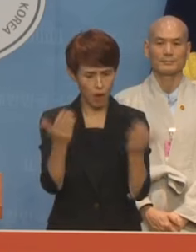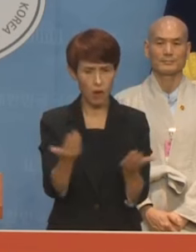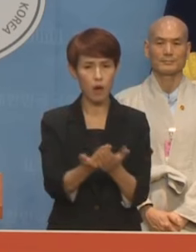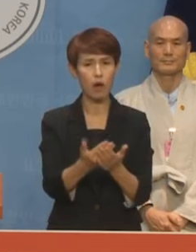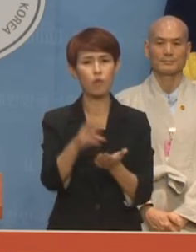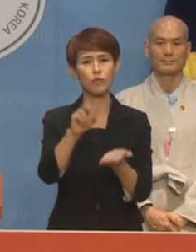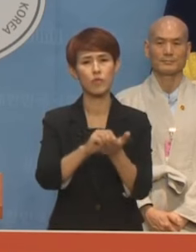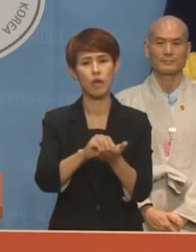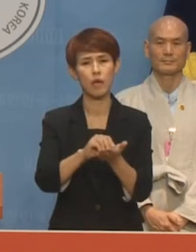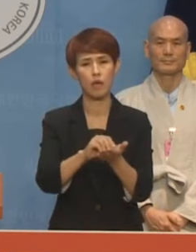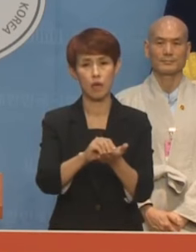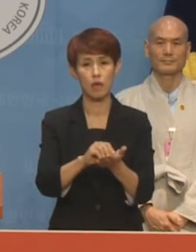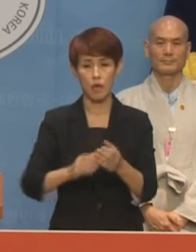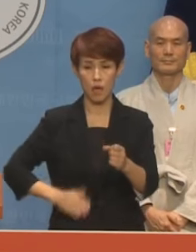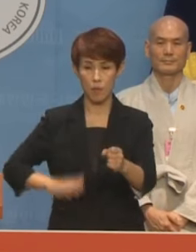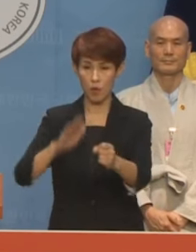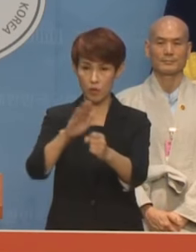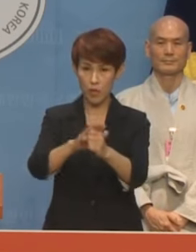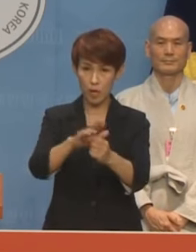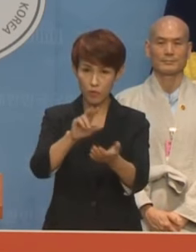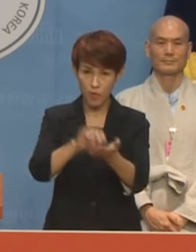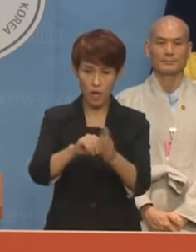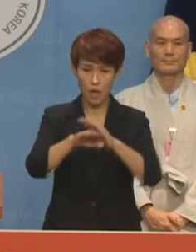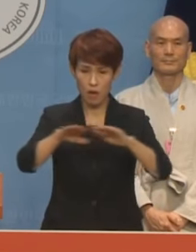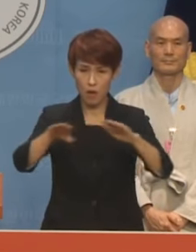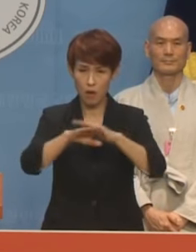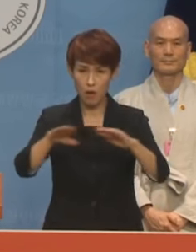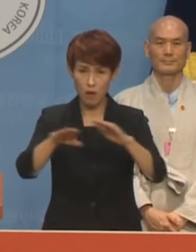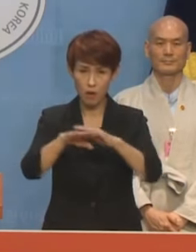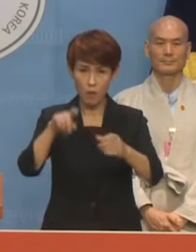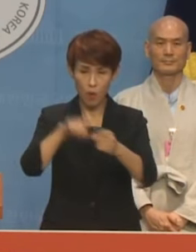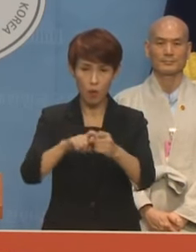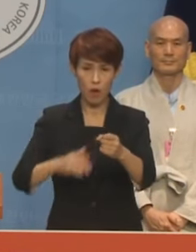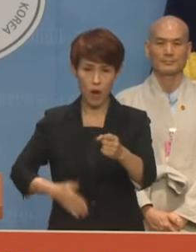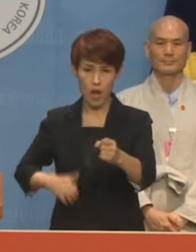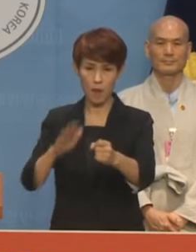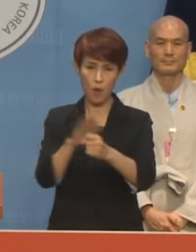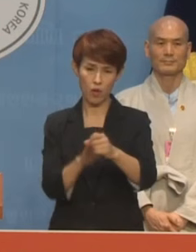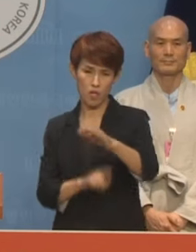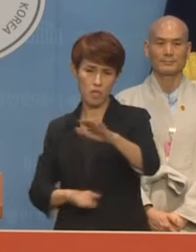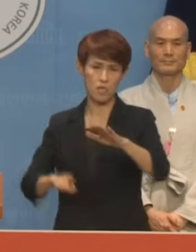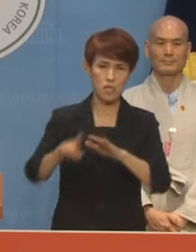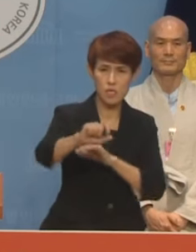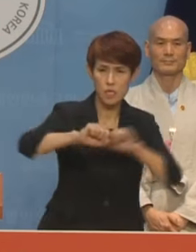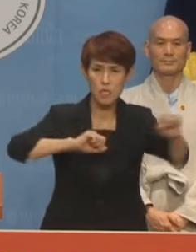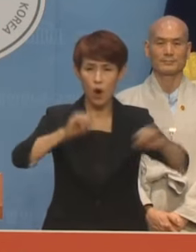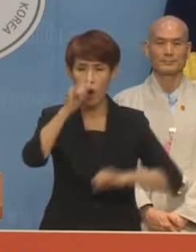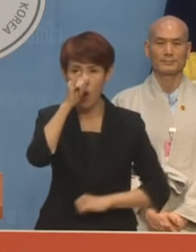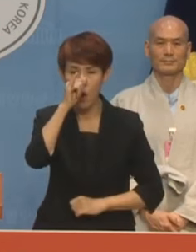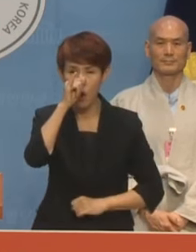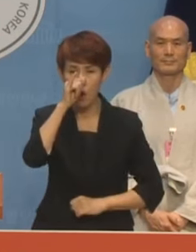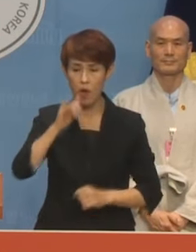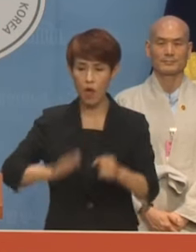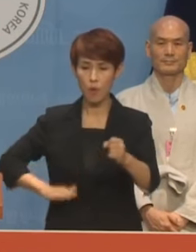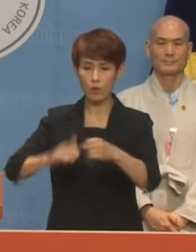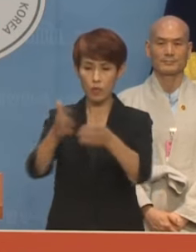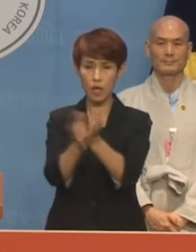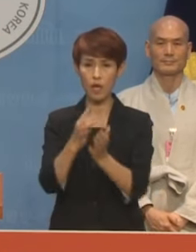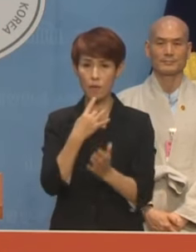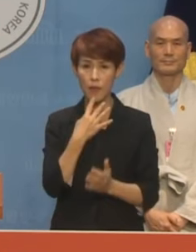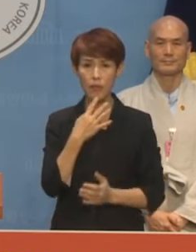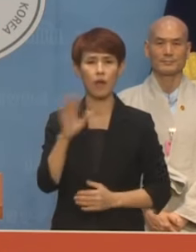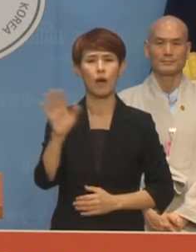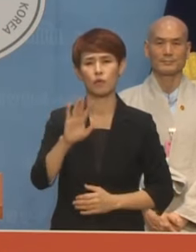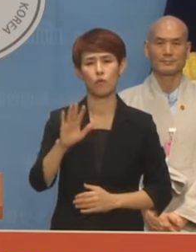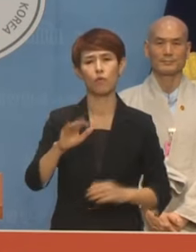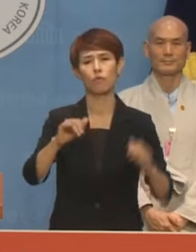근본 해병대의 문제는 문제 해결을 위해 해병이 앞장서고 있지만 해병대만의 문제가 아닌 바로